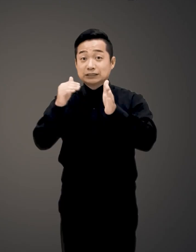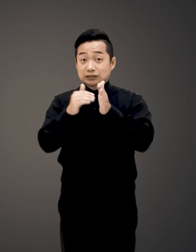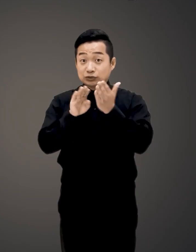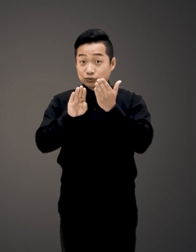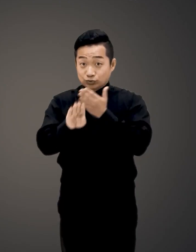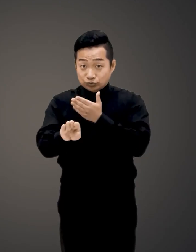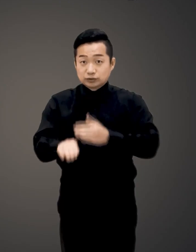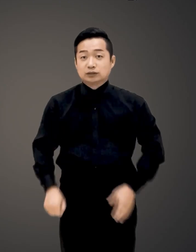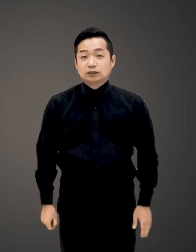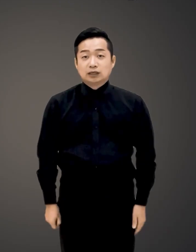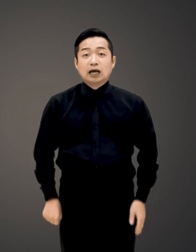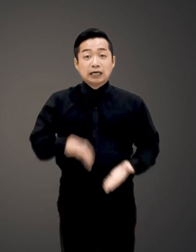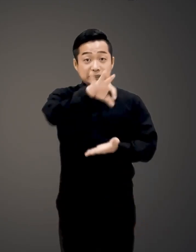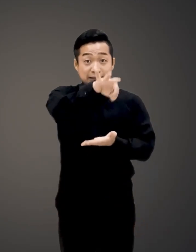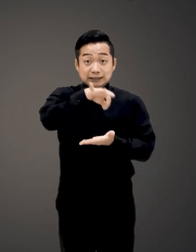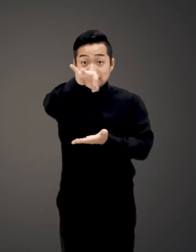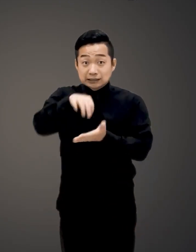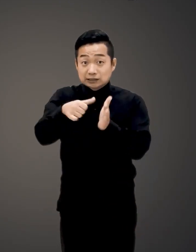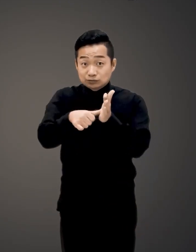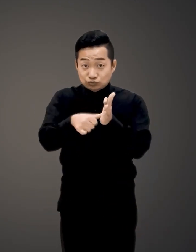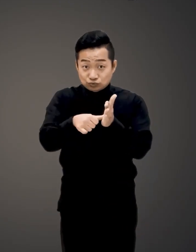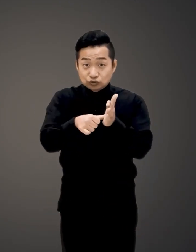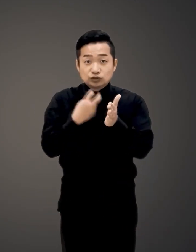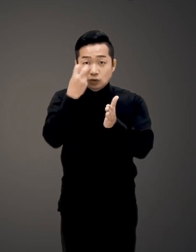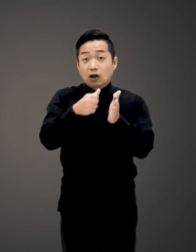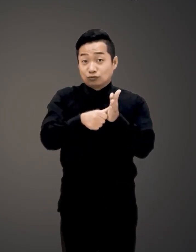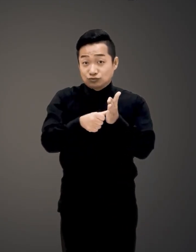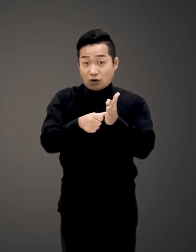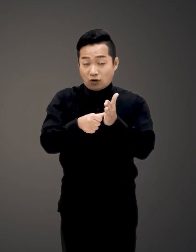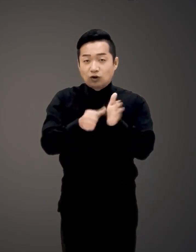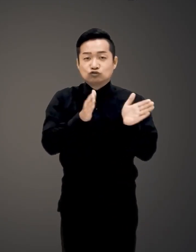한번 훑어본 후에 채집 도구들